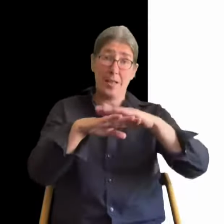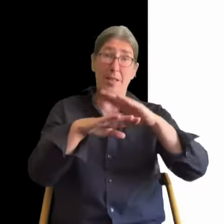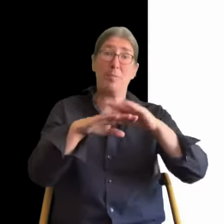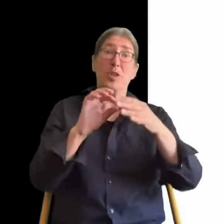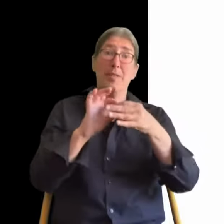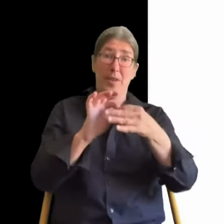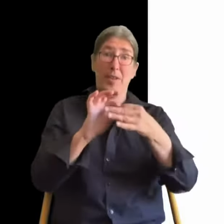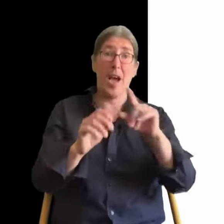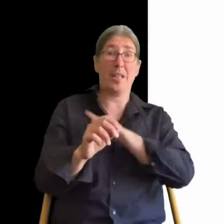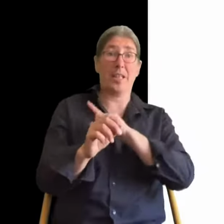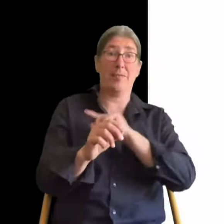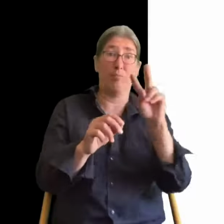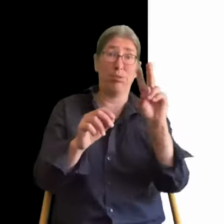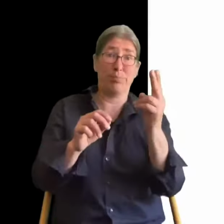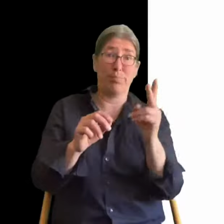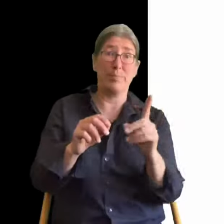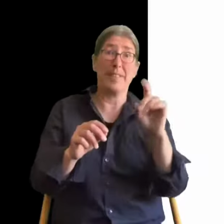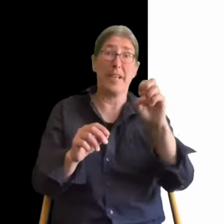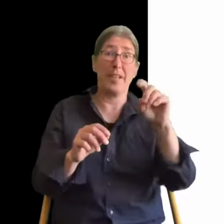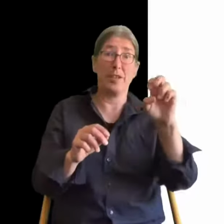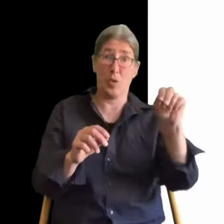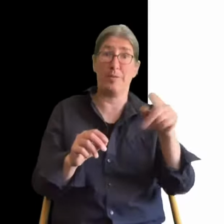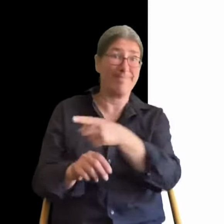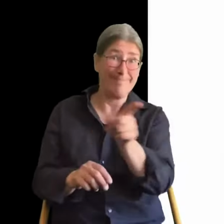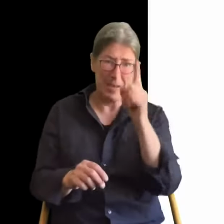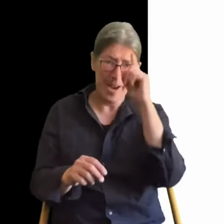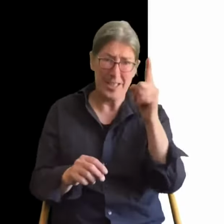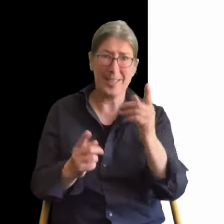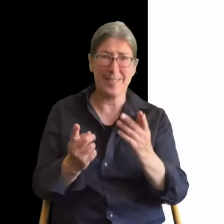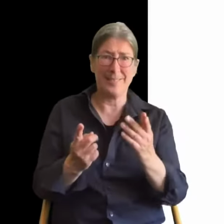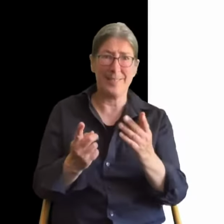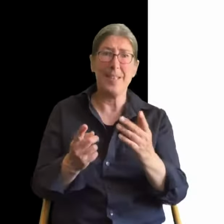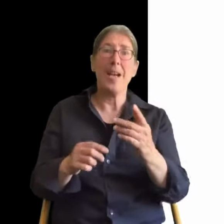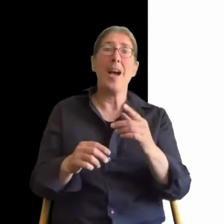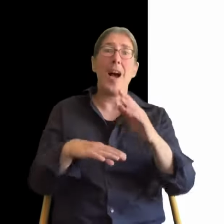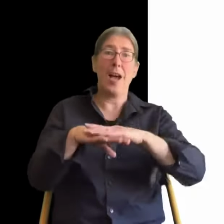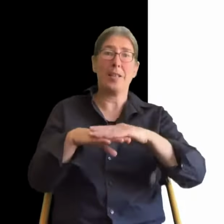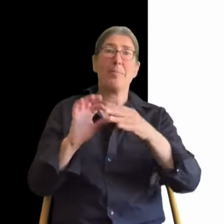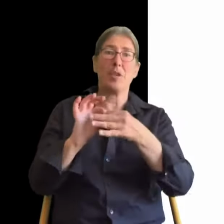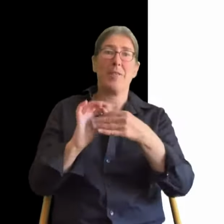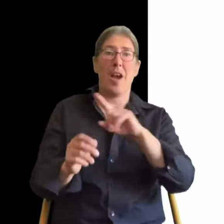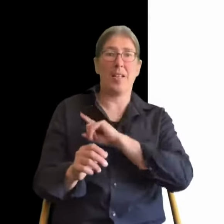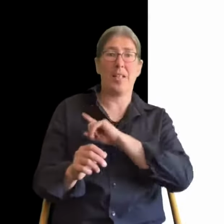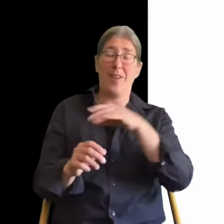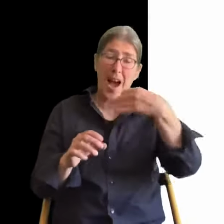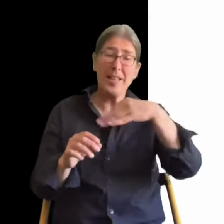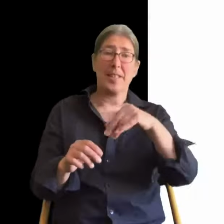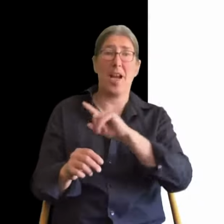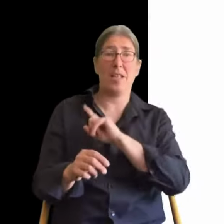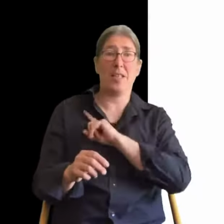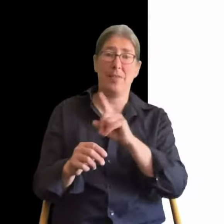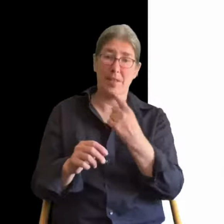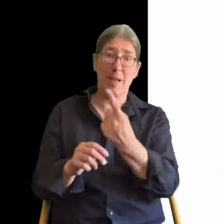Beugung der attributiven Adjektive. Wie ihr wisst, sind die attributiven Adjektive die einzigen Adjektive, die verändert